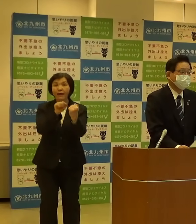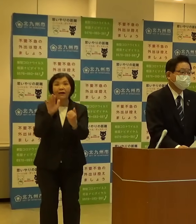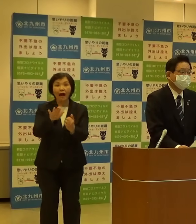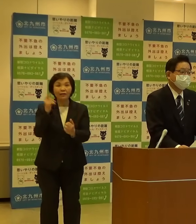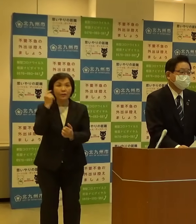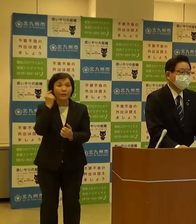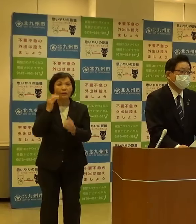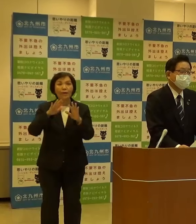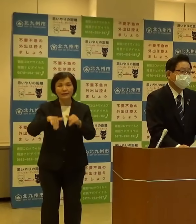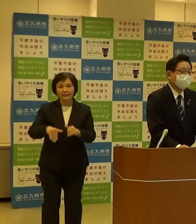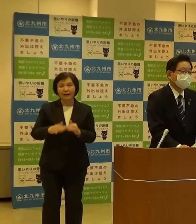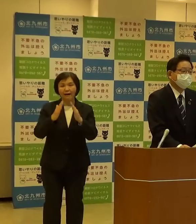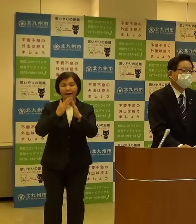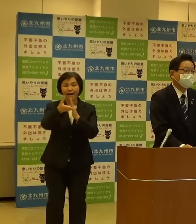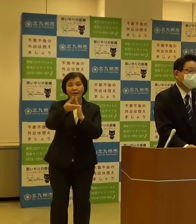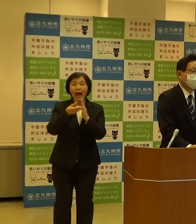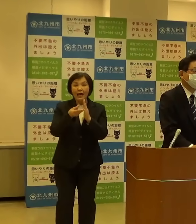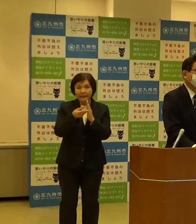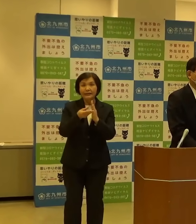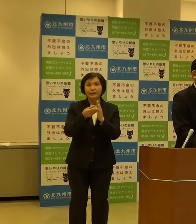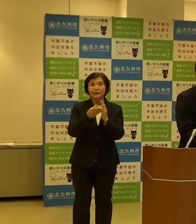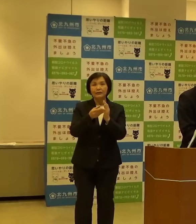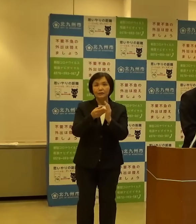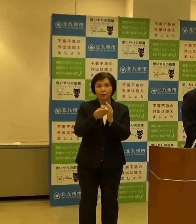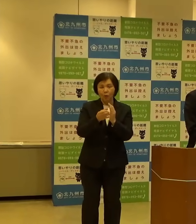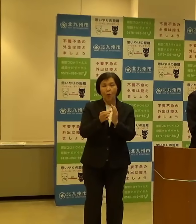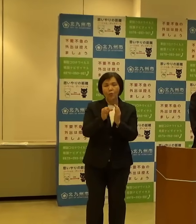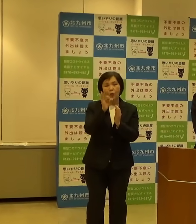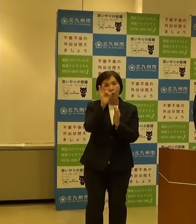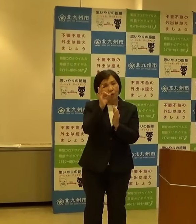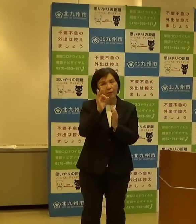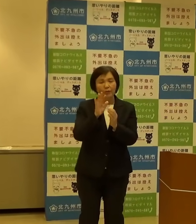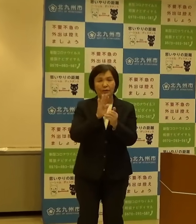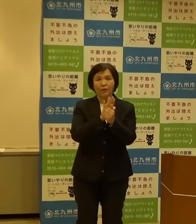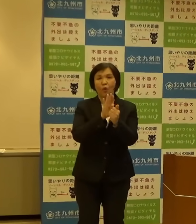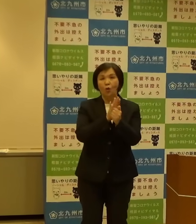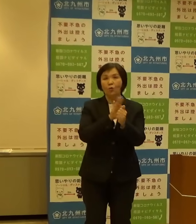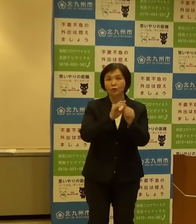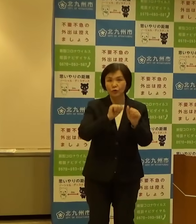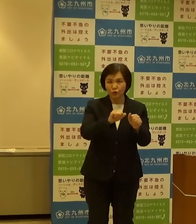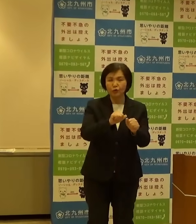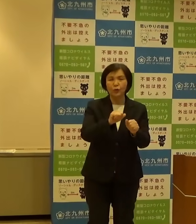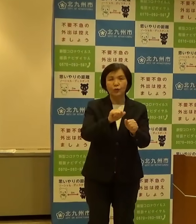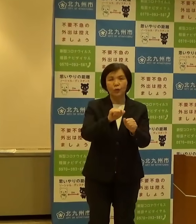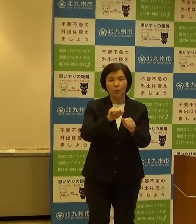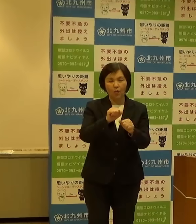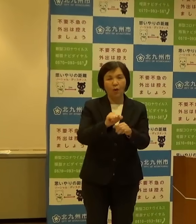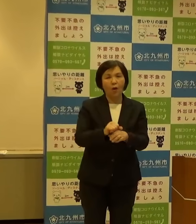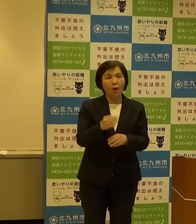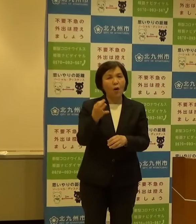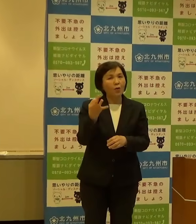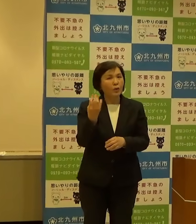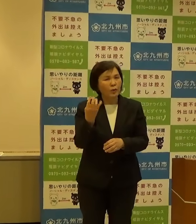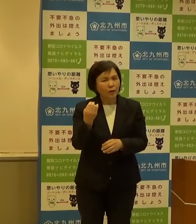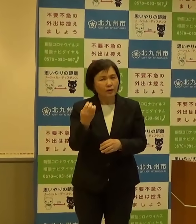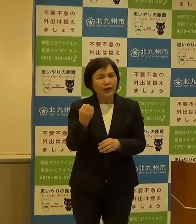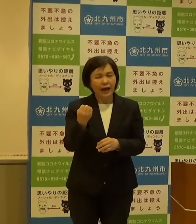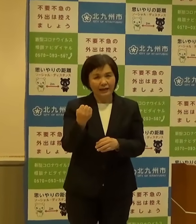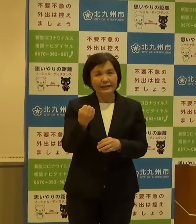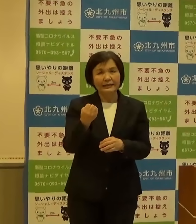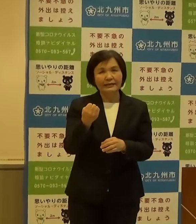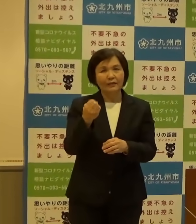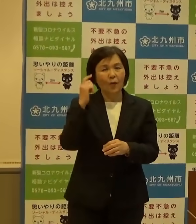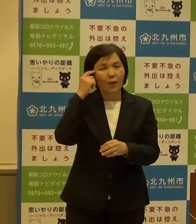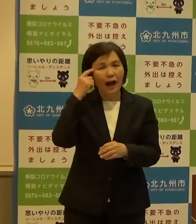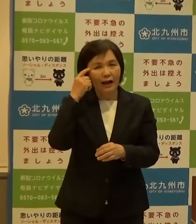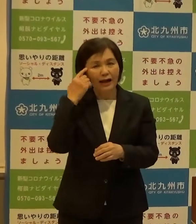家賃の減額の協力をお願いするというふうに伺ってますけれども、どのぐらいのですね、減額というのか、不